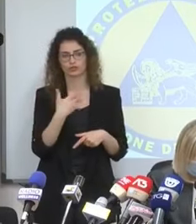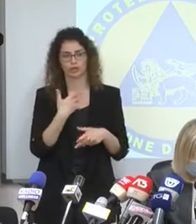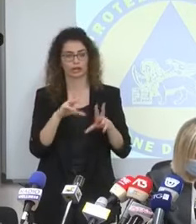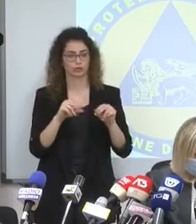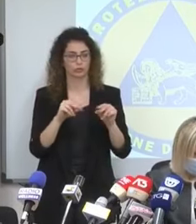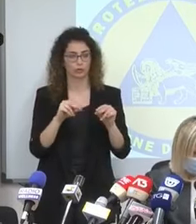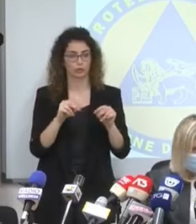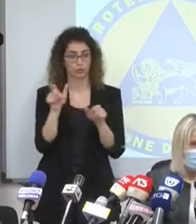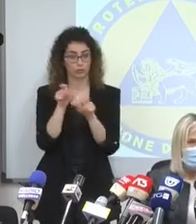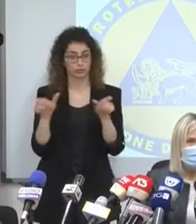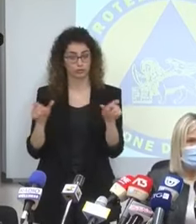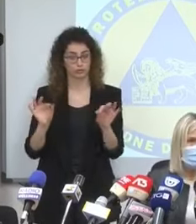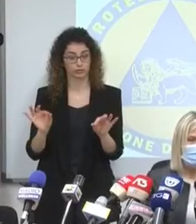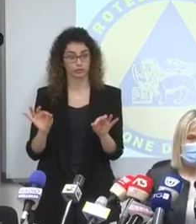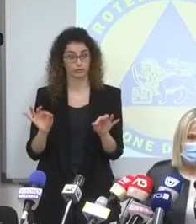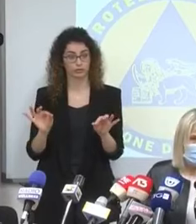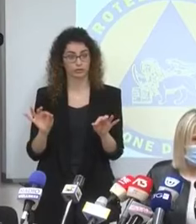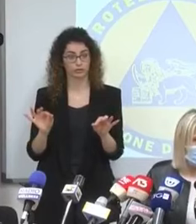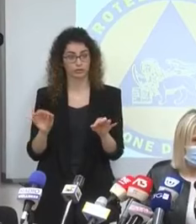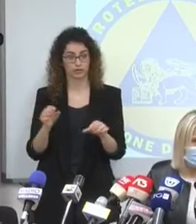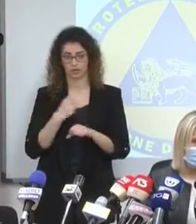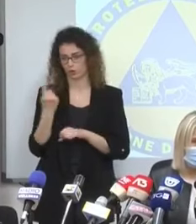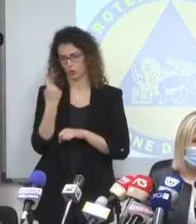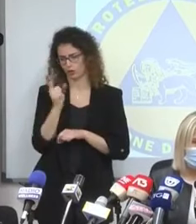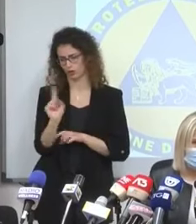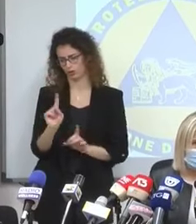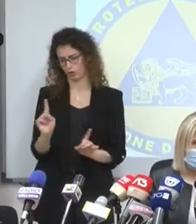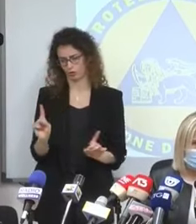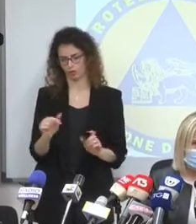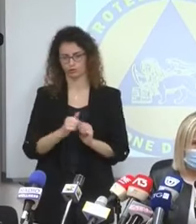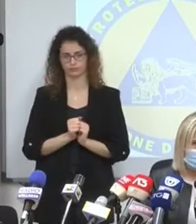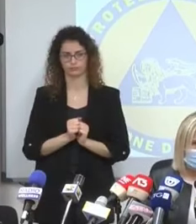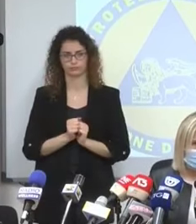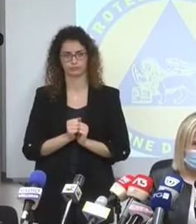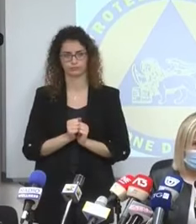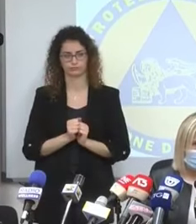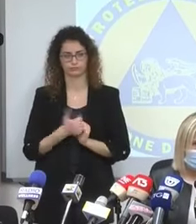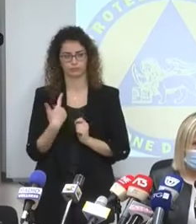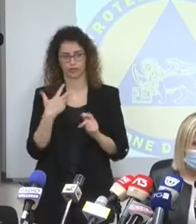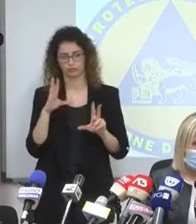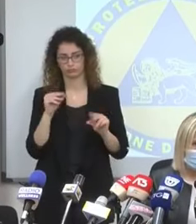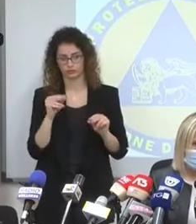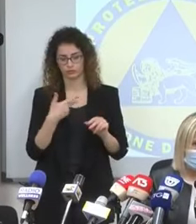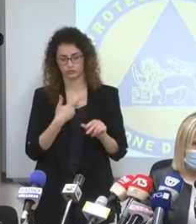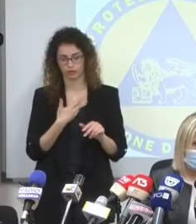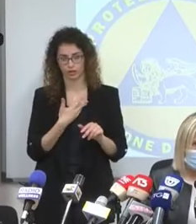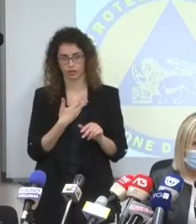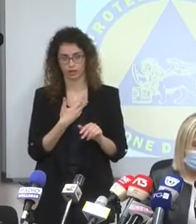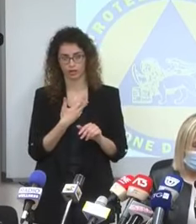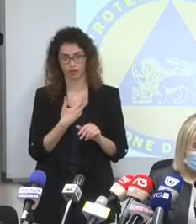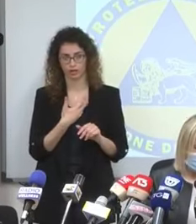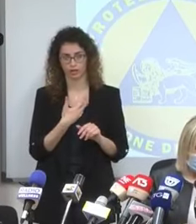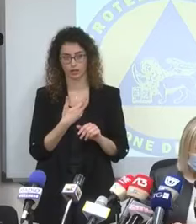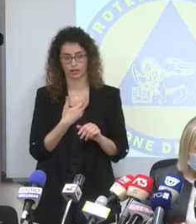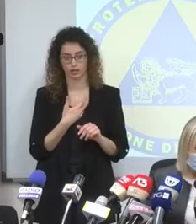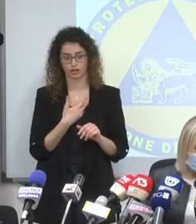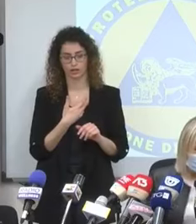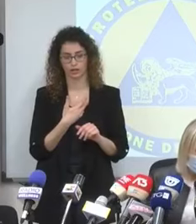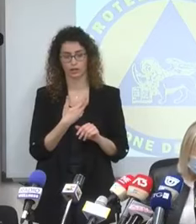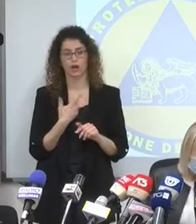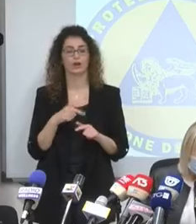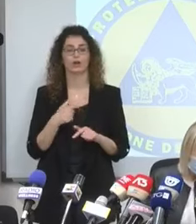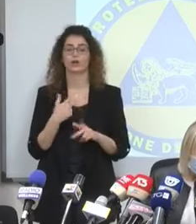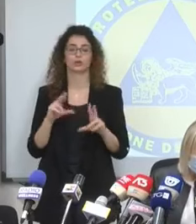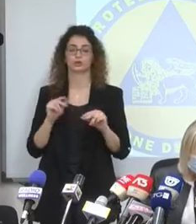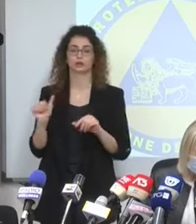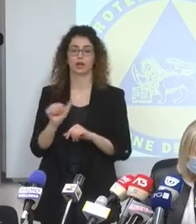per queste persone, che non credo che sia un caso isolato peraltro, se ha novità su questo, eventualmente poi le risegnerò. No,